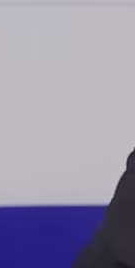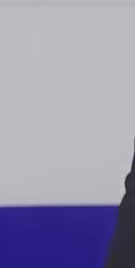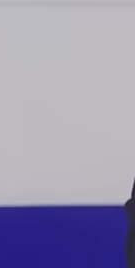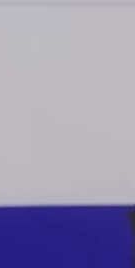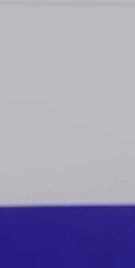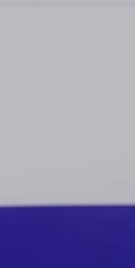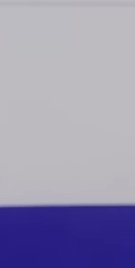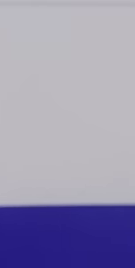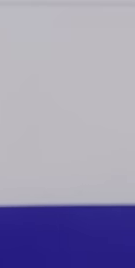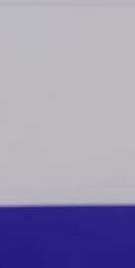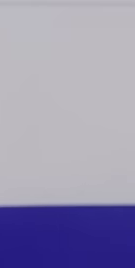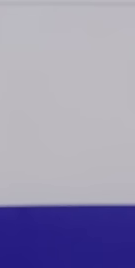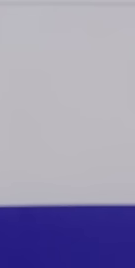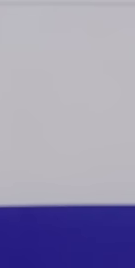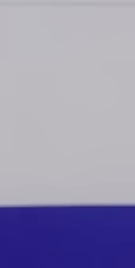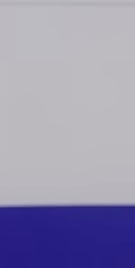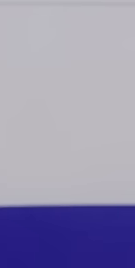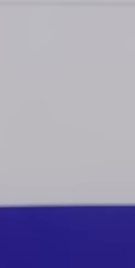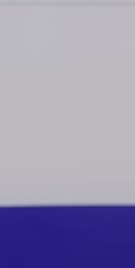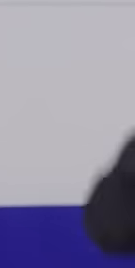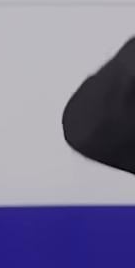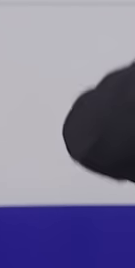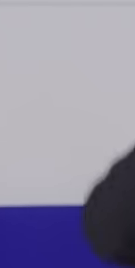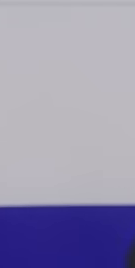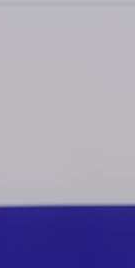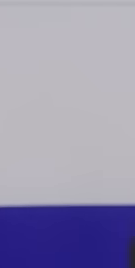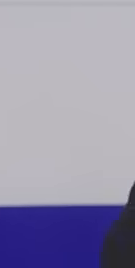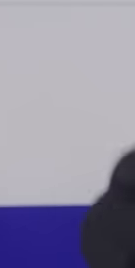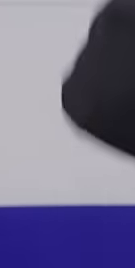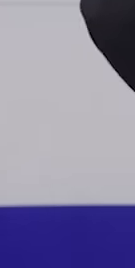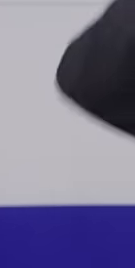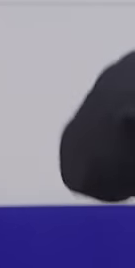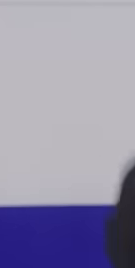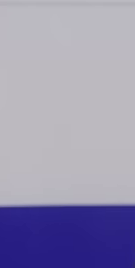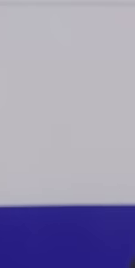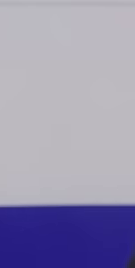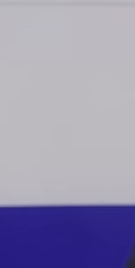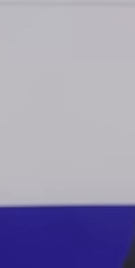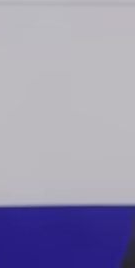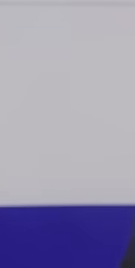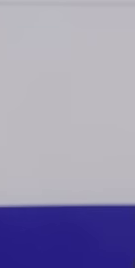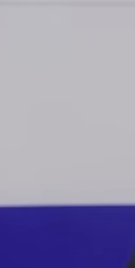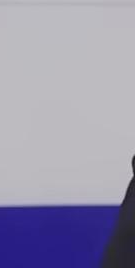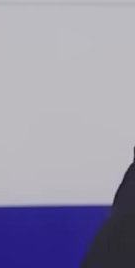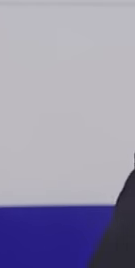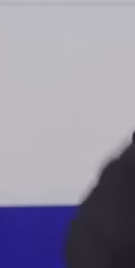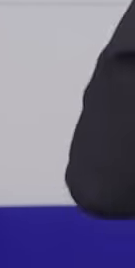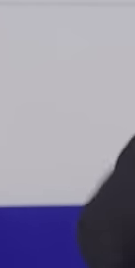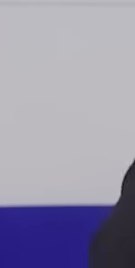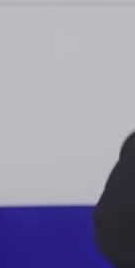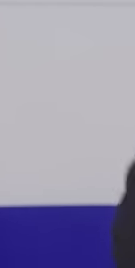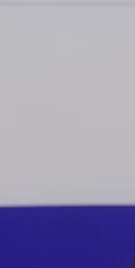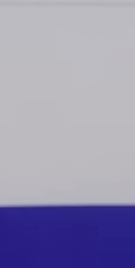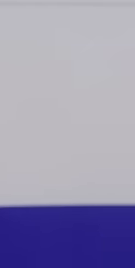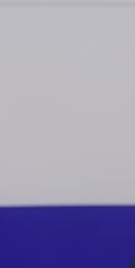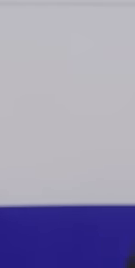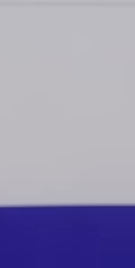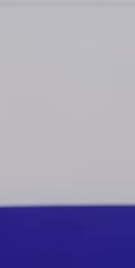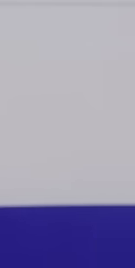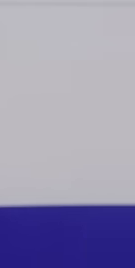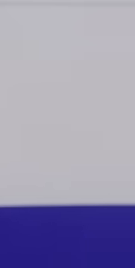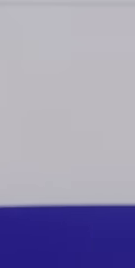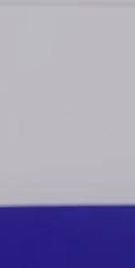유일하게 섬으로만 이루어진 매우 어려운 군이지만 이 소액의 햇빛연금만으로도